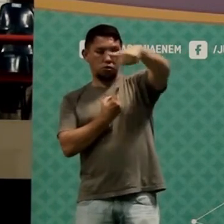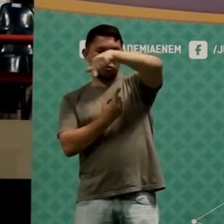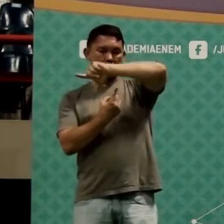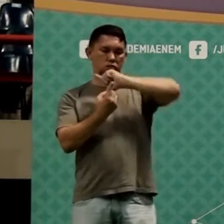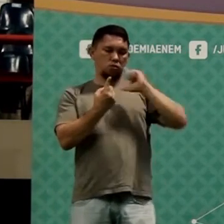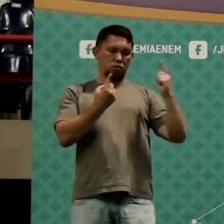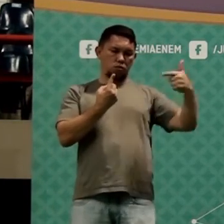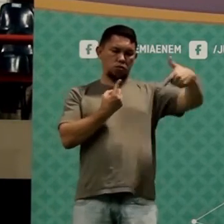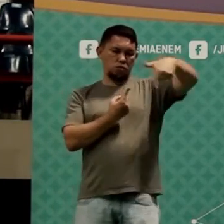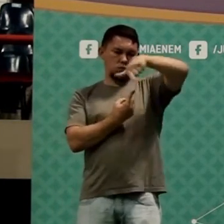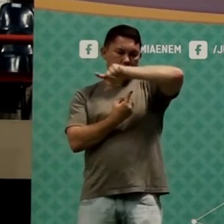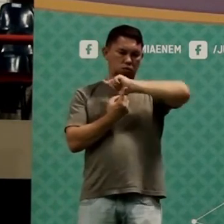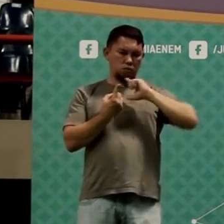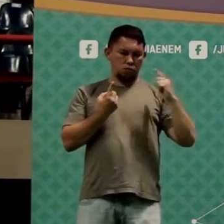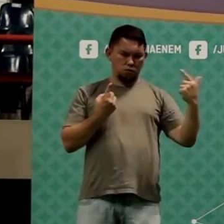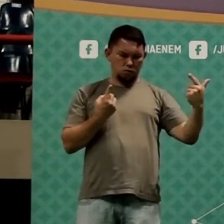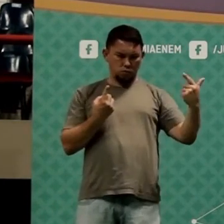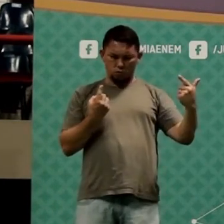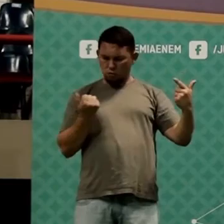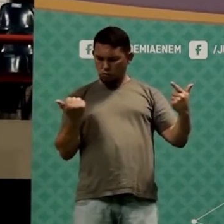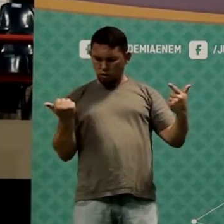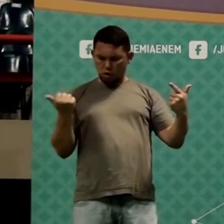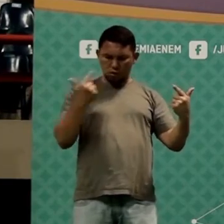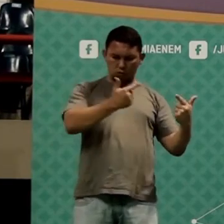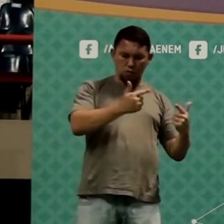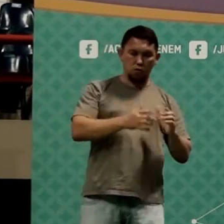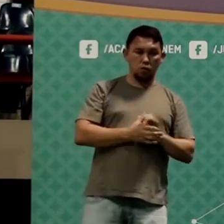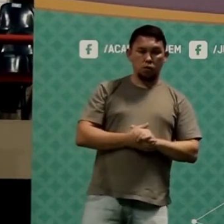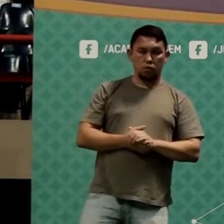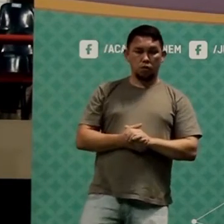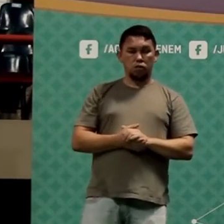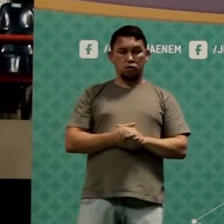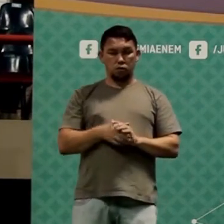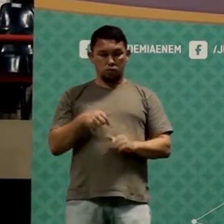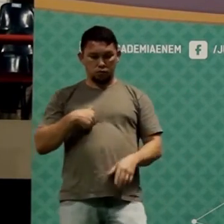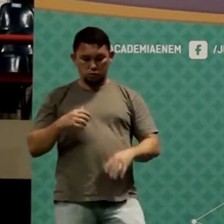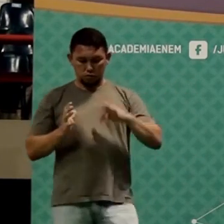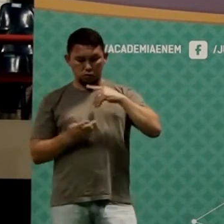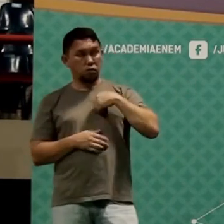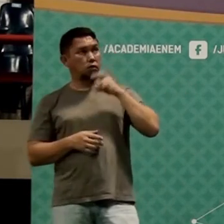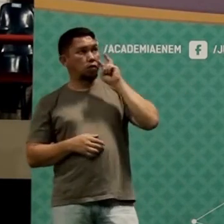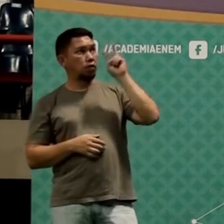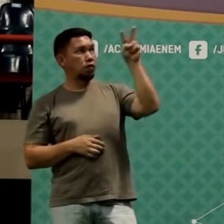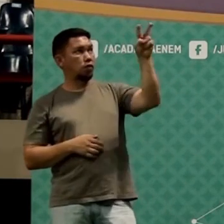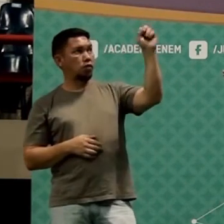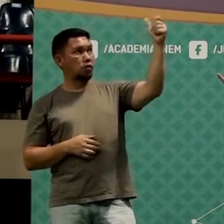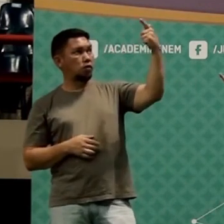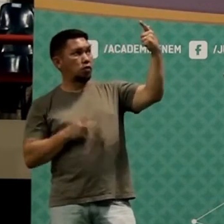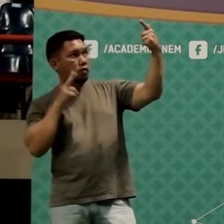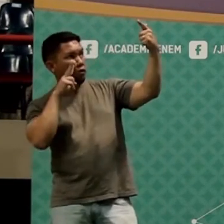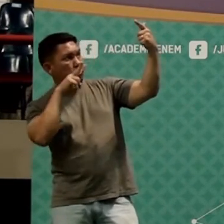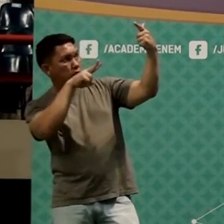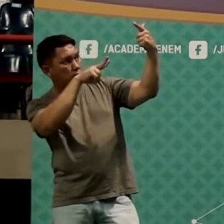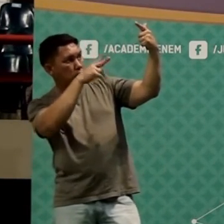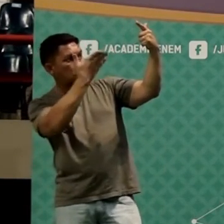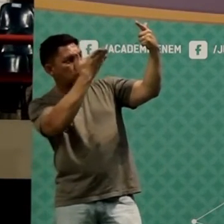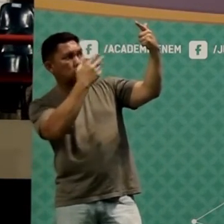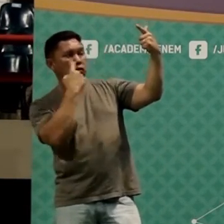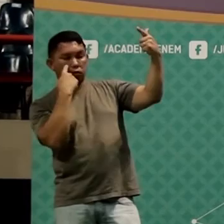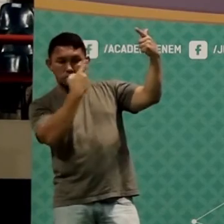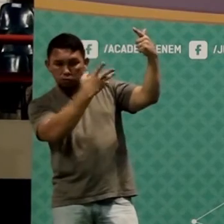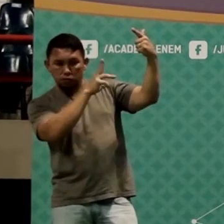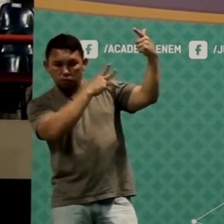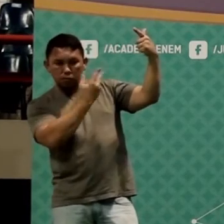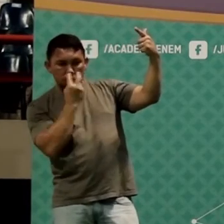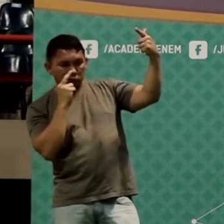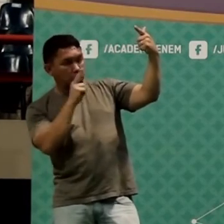eles acreditam que a Terra é maior do que o Sol. Jovem, você é da Terra, você vê o Sol? Vou. Não vê? Você não vê o sol da terra? Se você vê